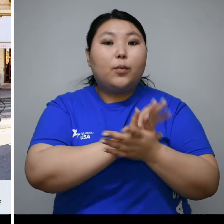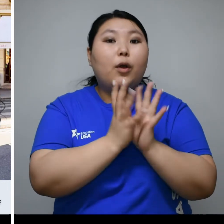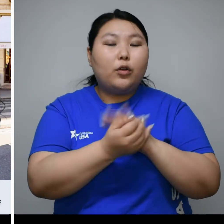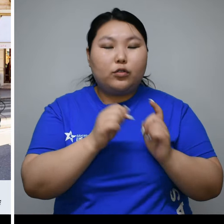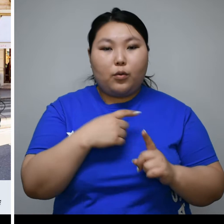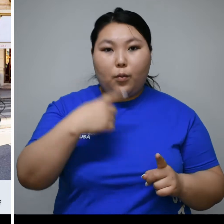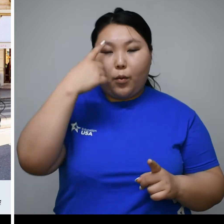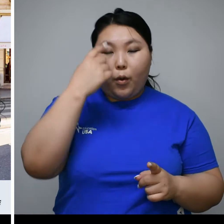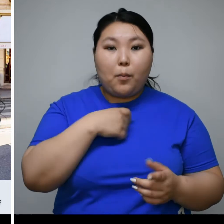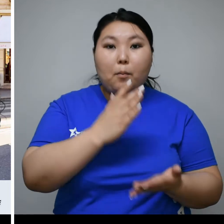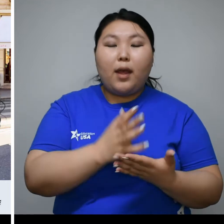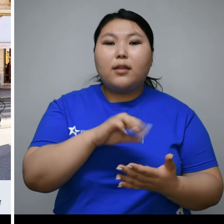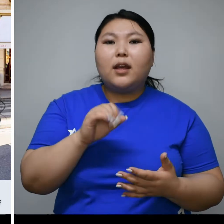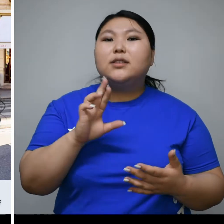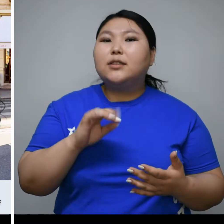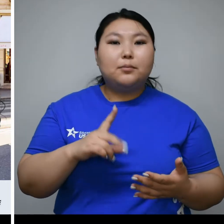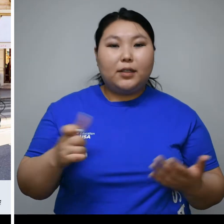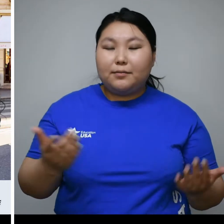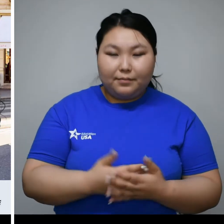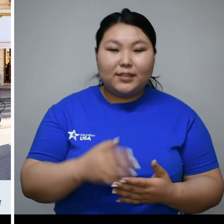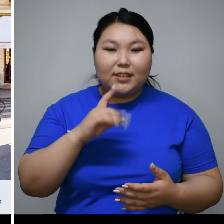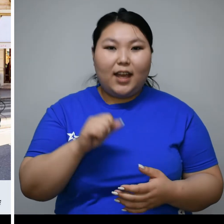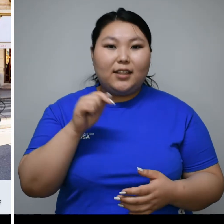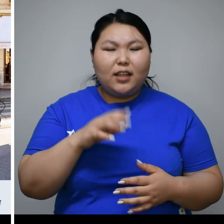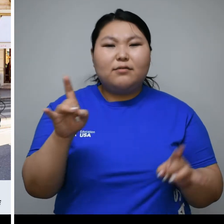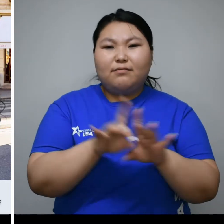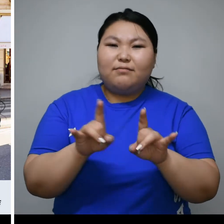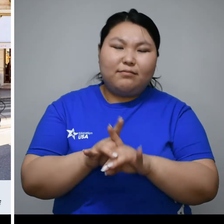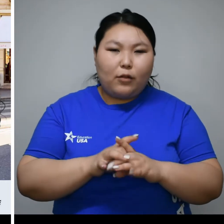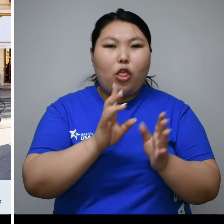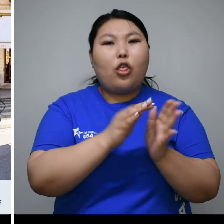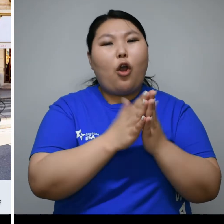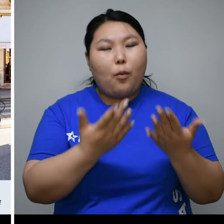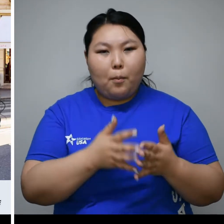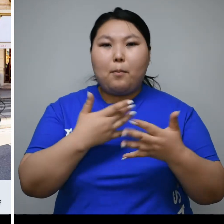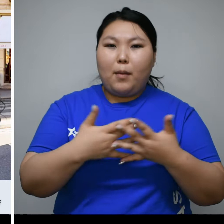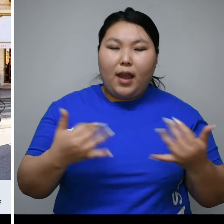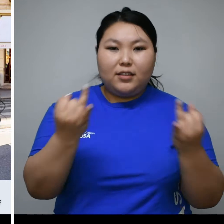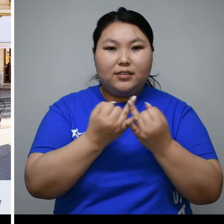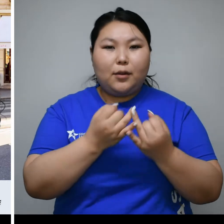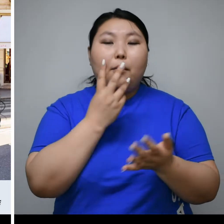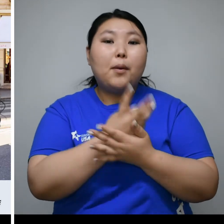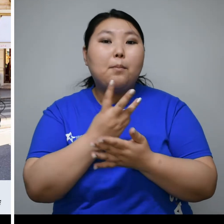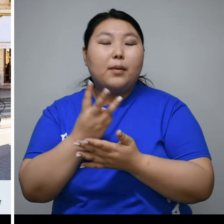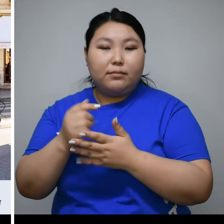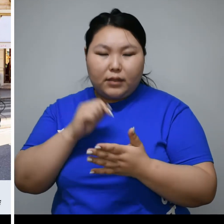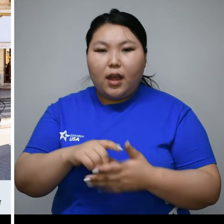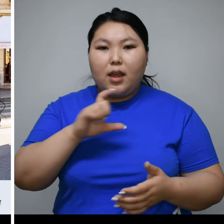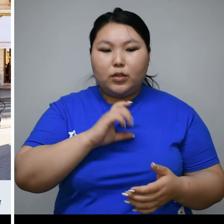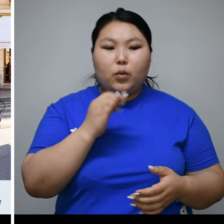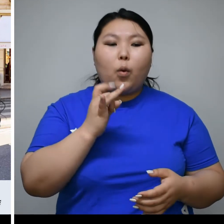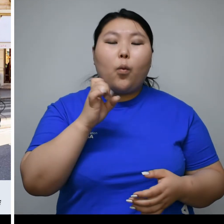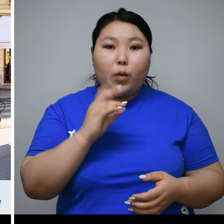болохоор Монголд би байхдаа яадаг байсан бэ гэхээр за ингээл янз бүрийн ном материал интернетийн вебсайтаас ингээд